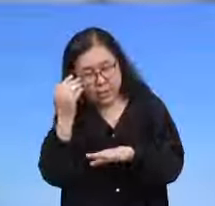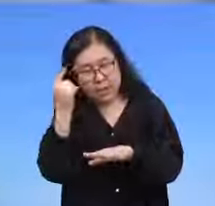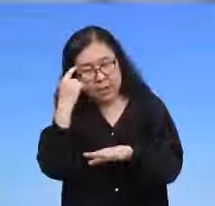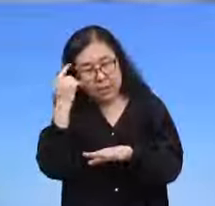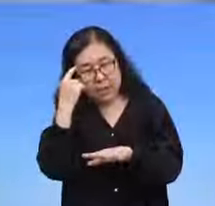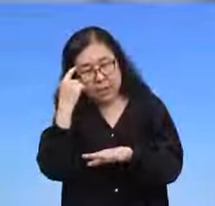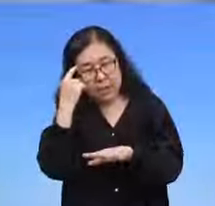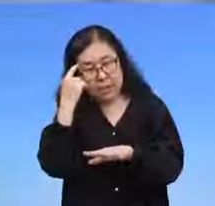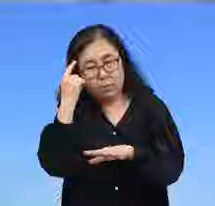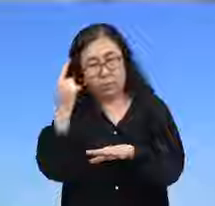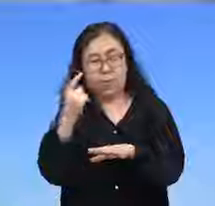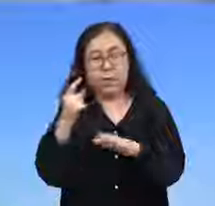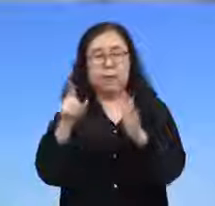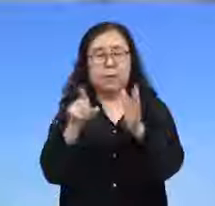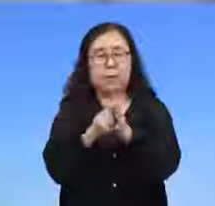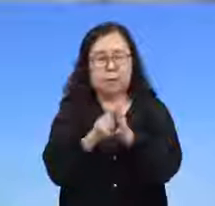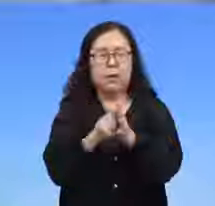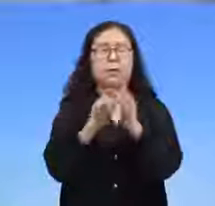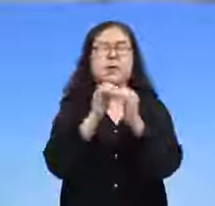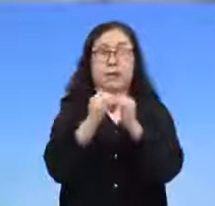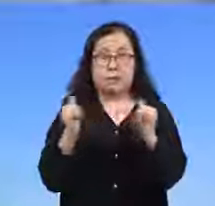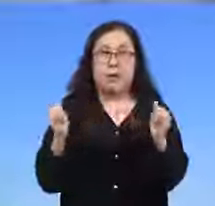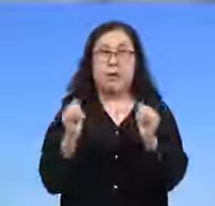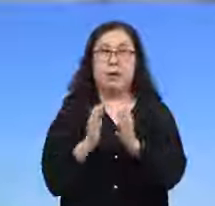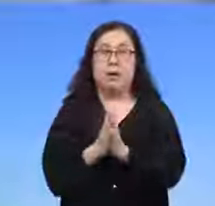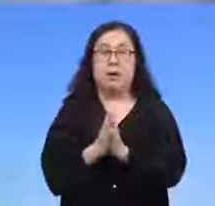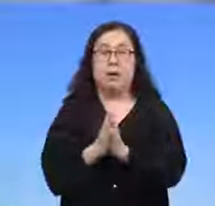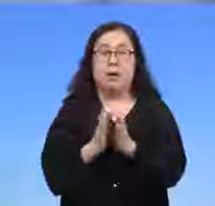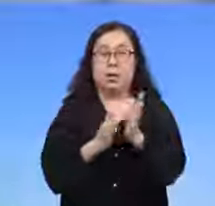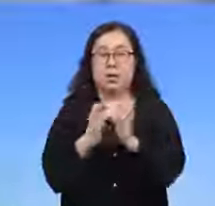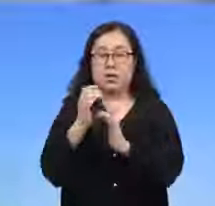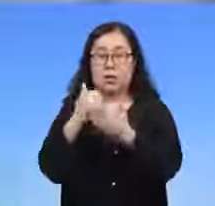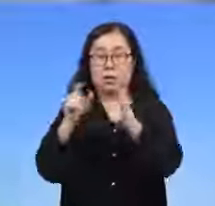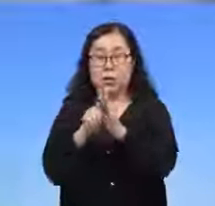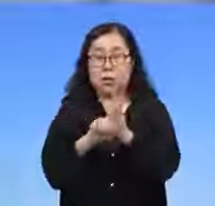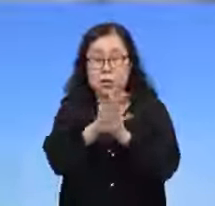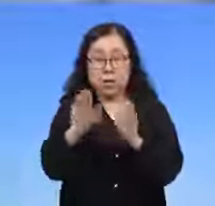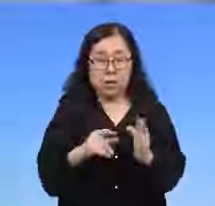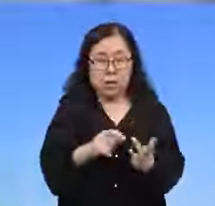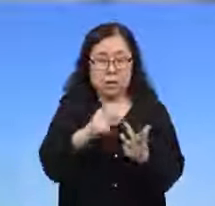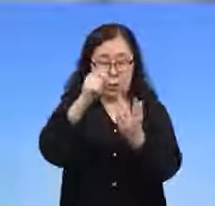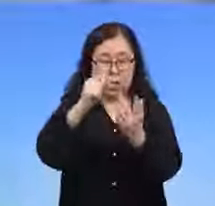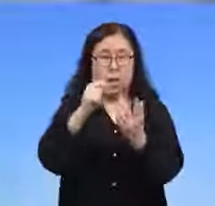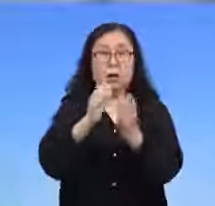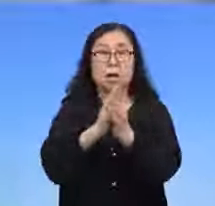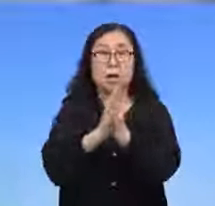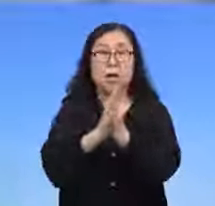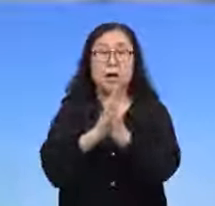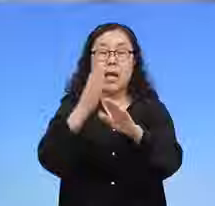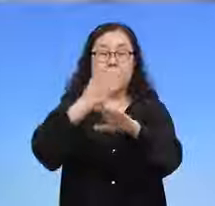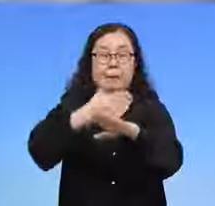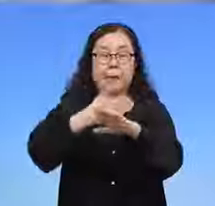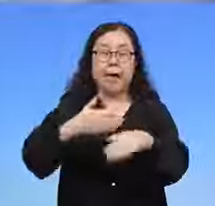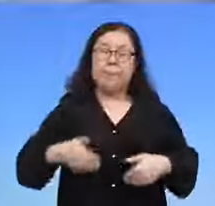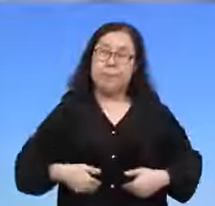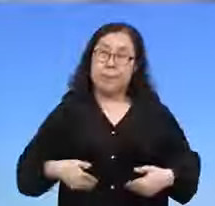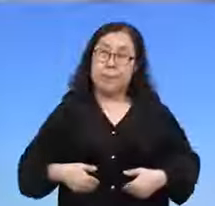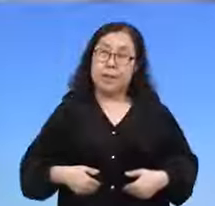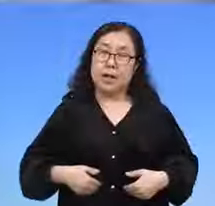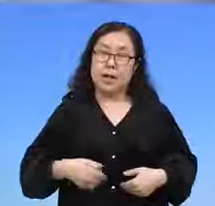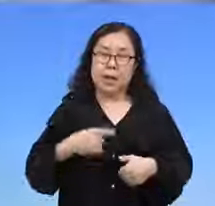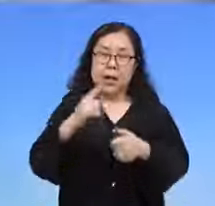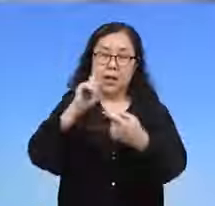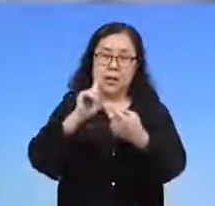크리스찬이네요. 예수 믿는 우리가 해야 되는 건 선택적인 감사입니다. 내버려 두어서 좋은 일이